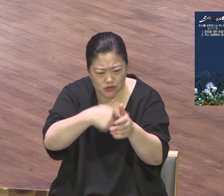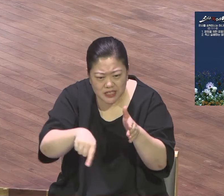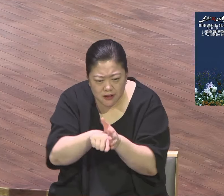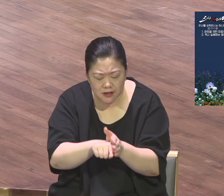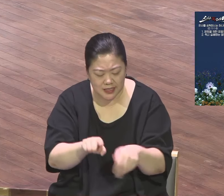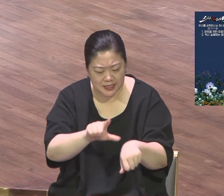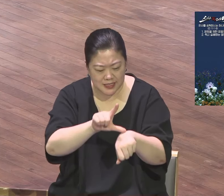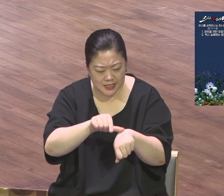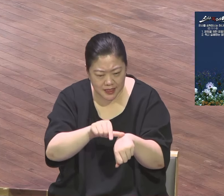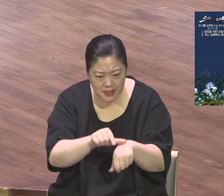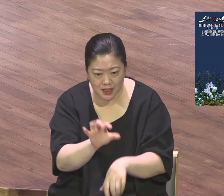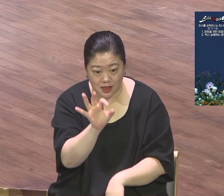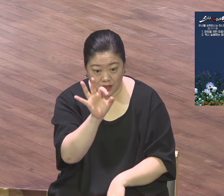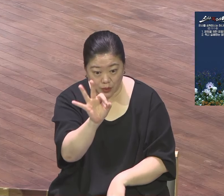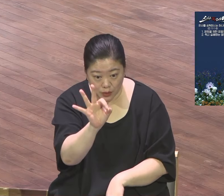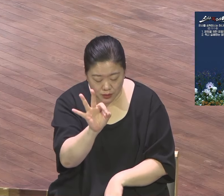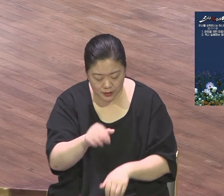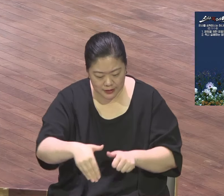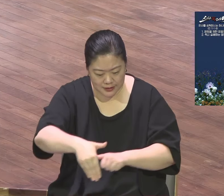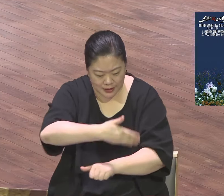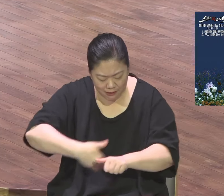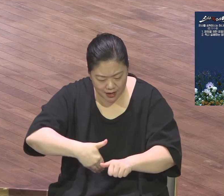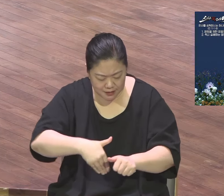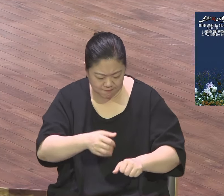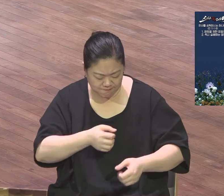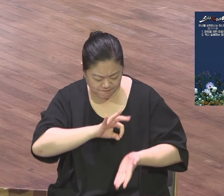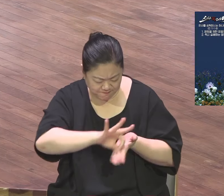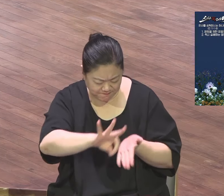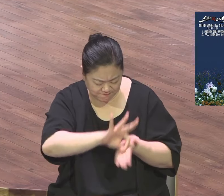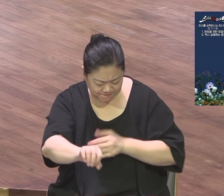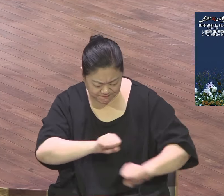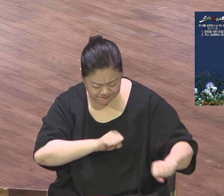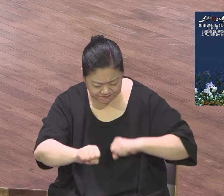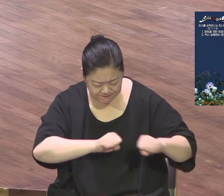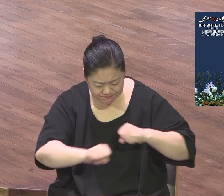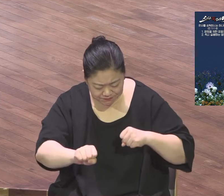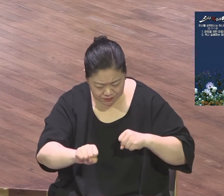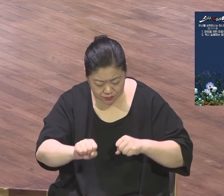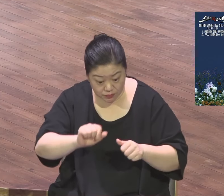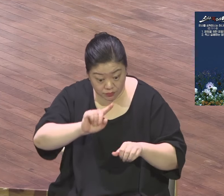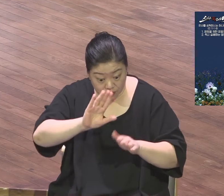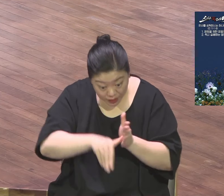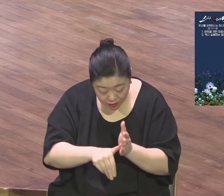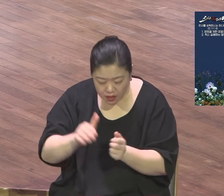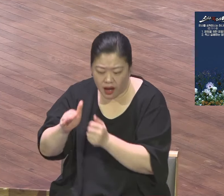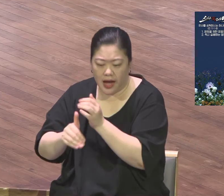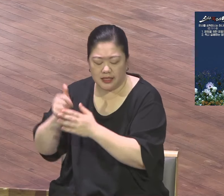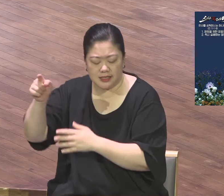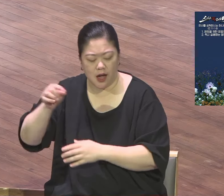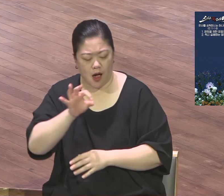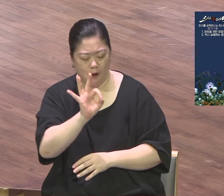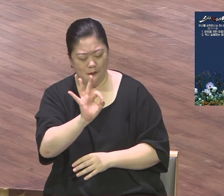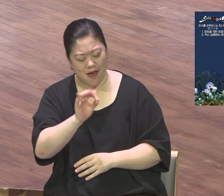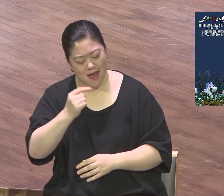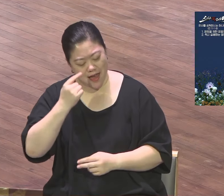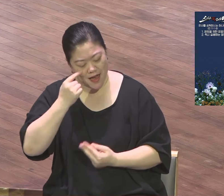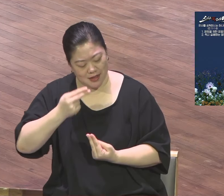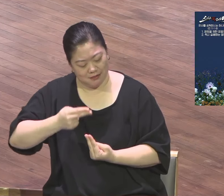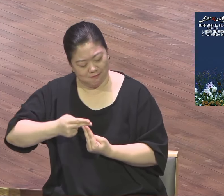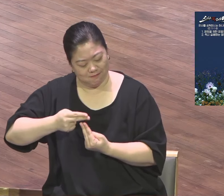사람 아무도 없고 자물이고서 아무도 없어요. 여기 터시하고 기득권에서 아무도 없어요. 제가 늘